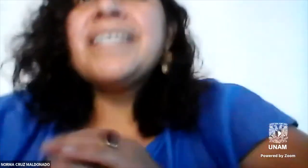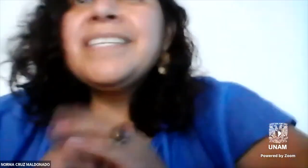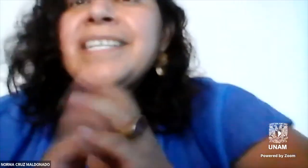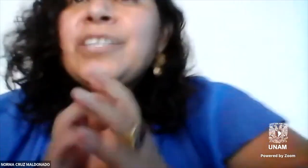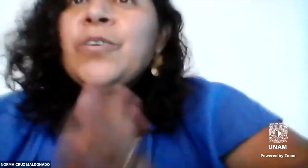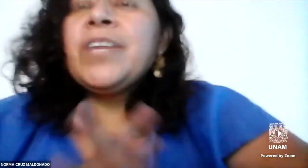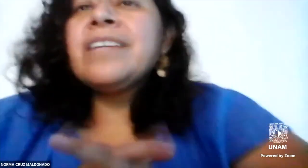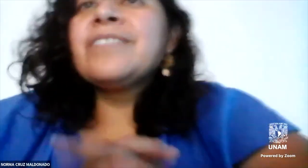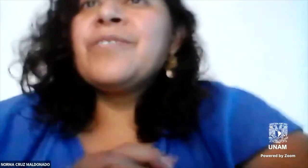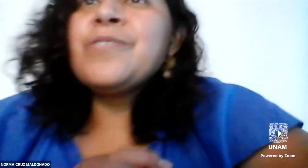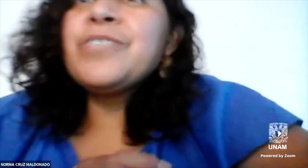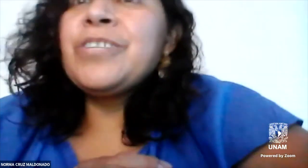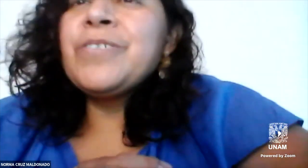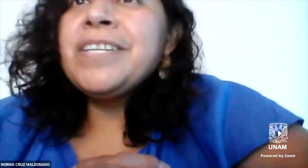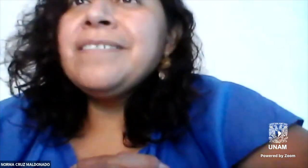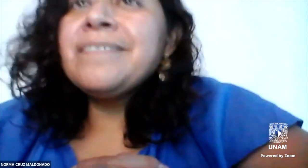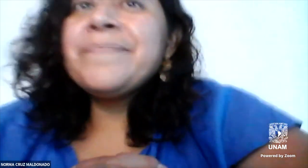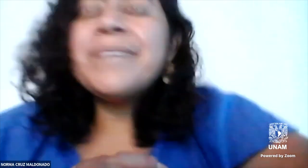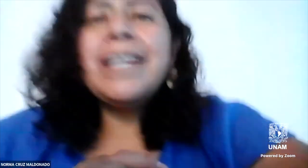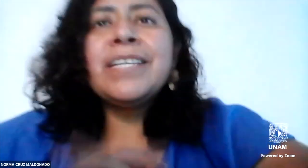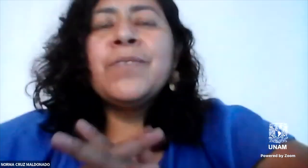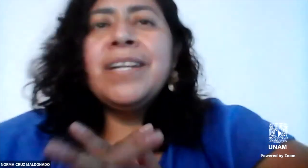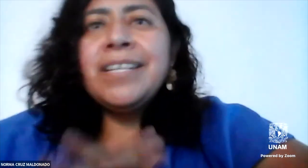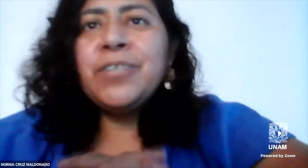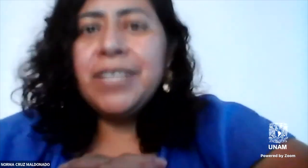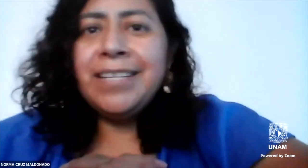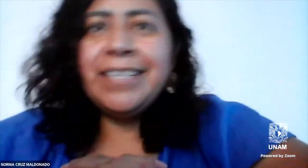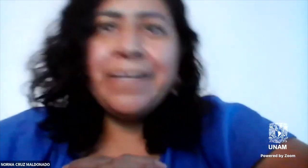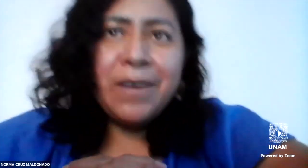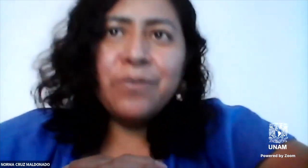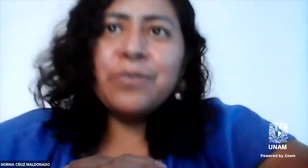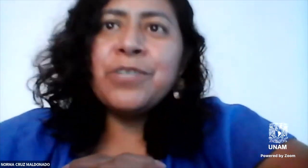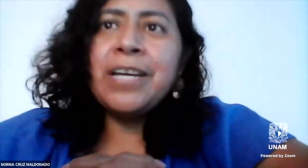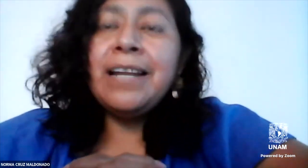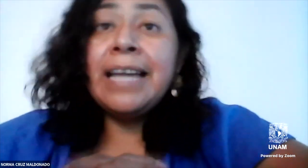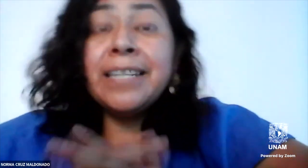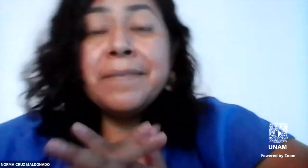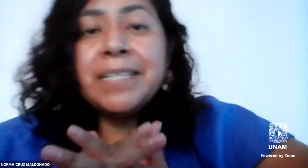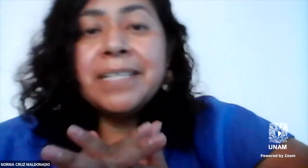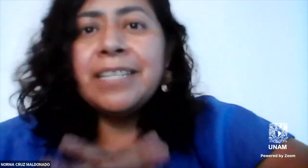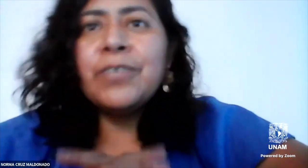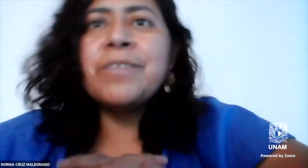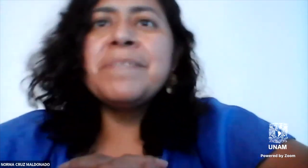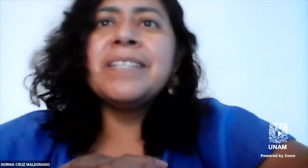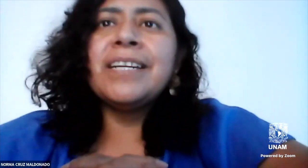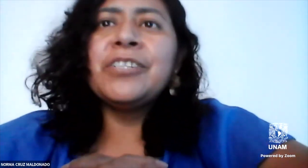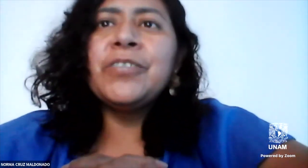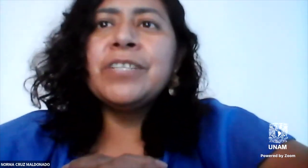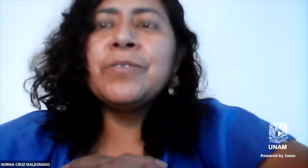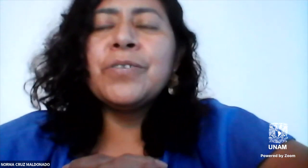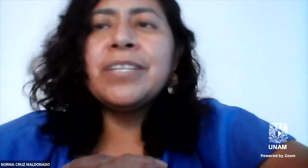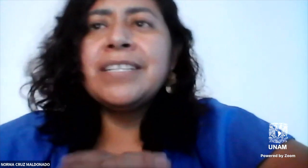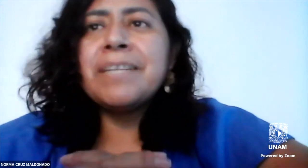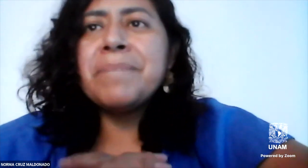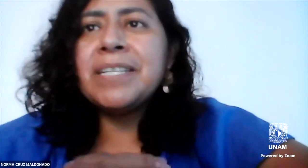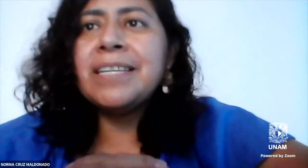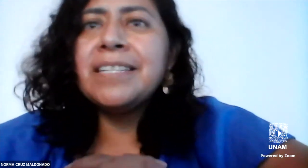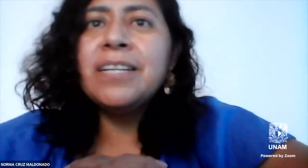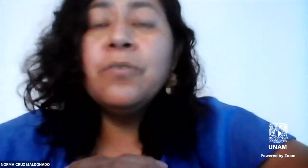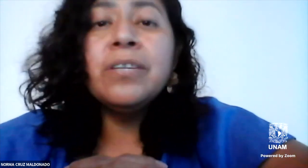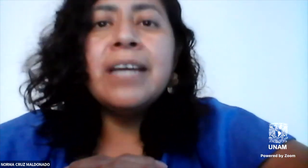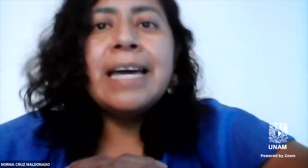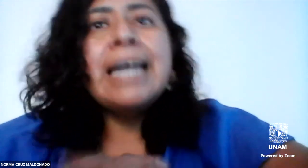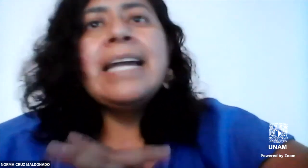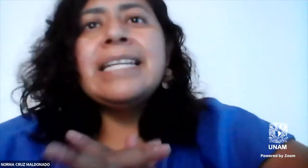Buenas tardes a todas, todos y todes. La Escuela Nacional de Trabajo Social, a través del Centro de Investigación y Estudios en Discapacidad